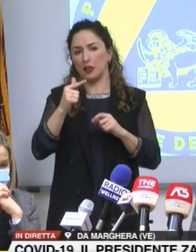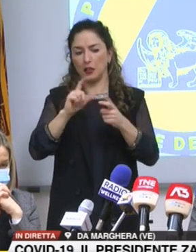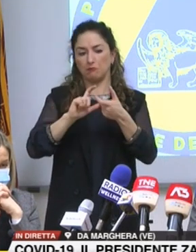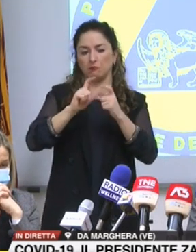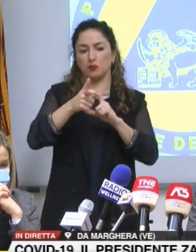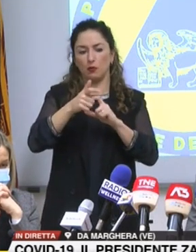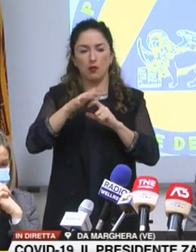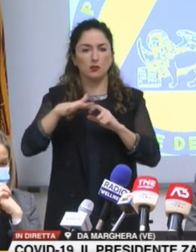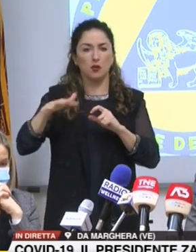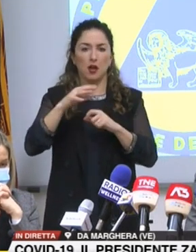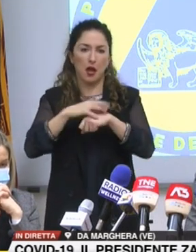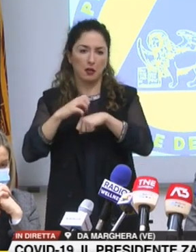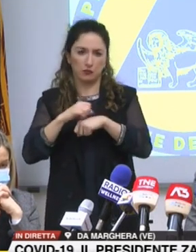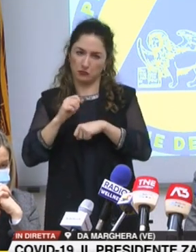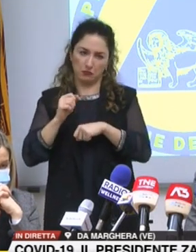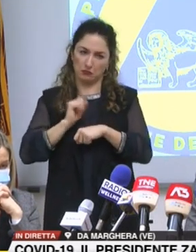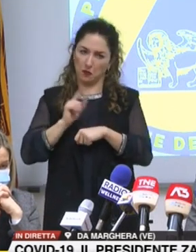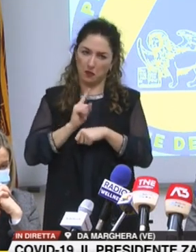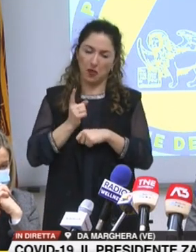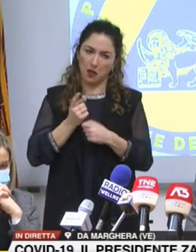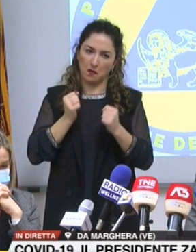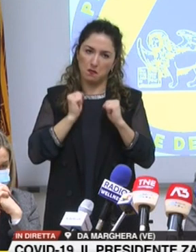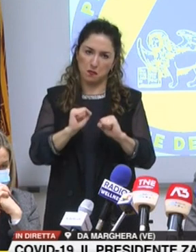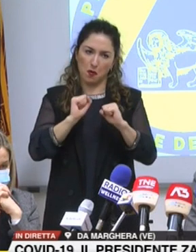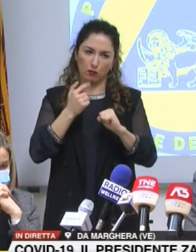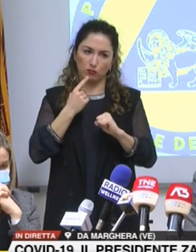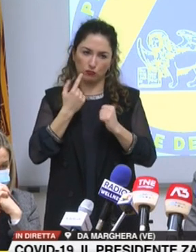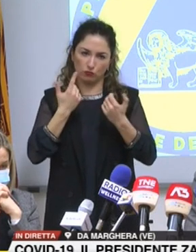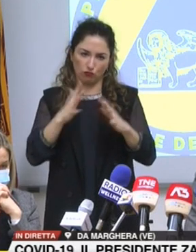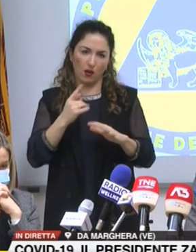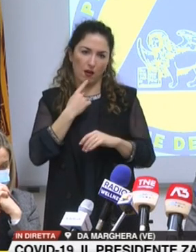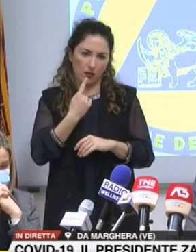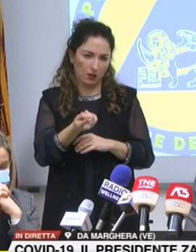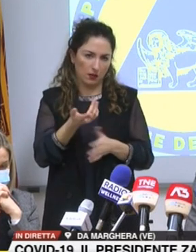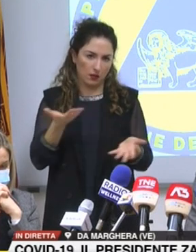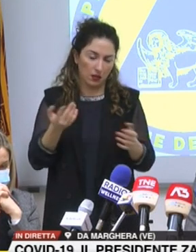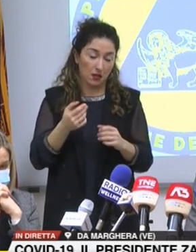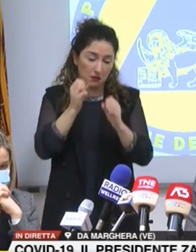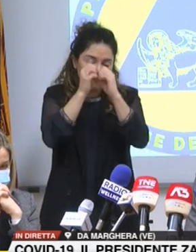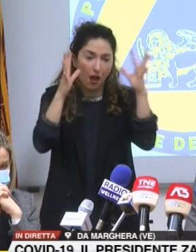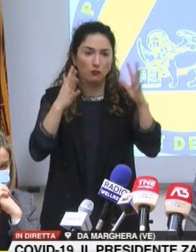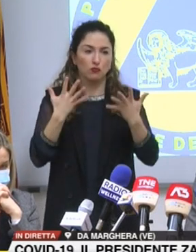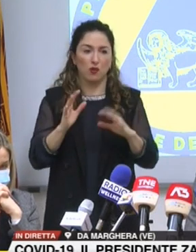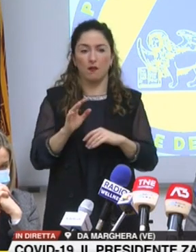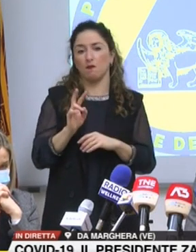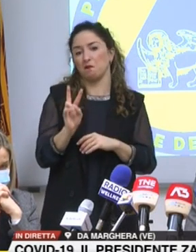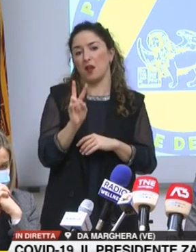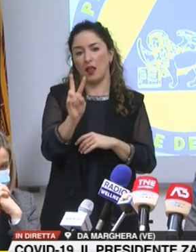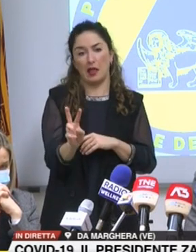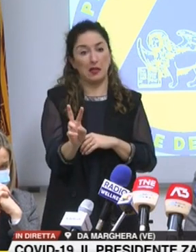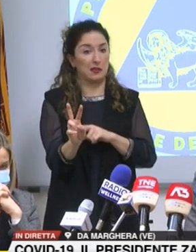questo lo possiamo anche, diciamo, tranquillamente annunciare. E quindi immagino che venerdì